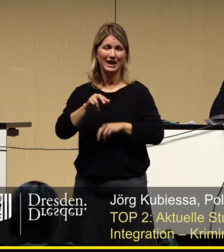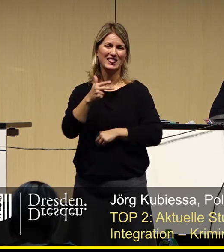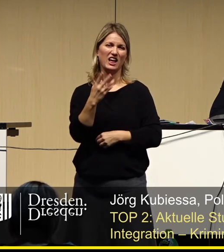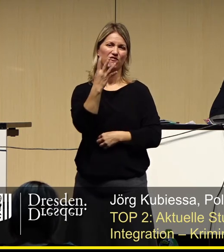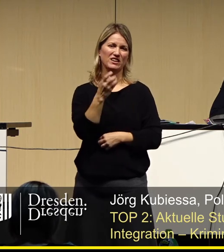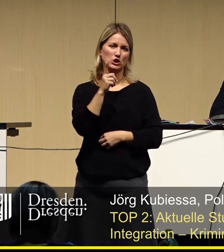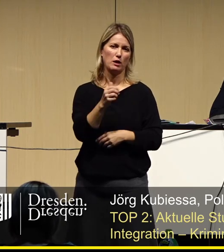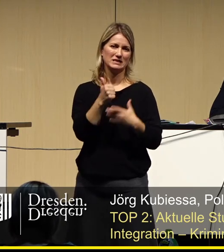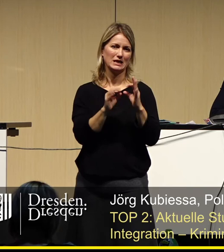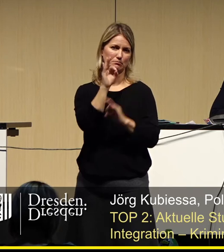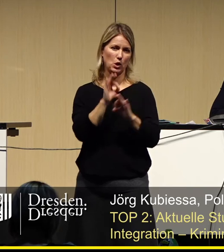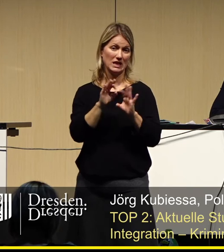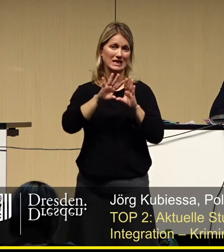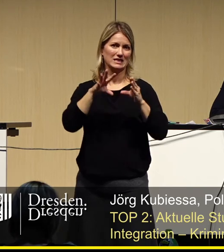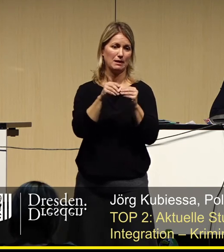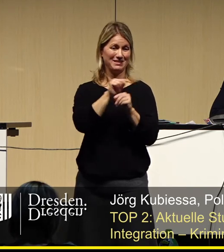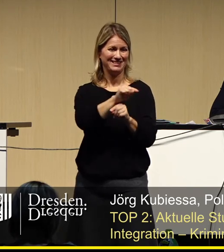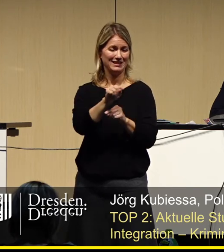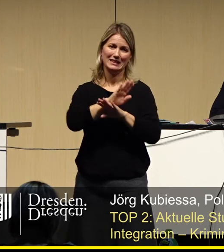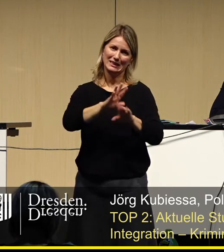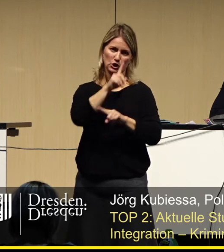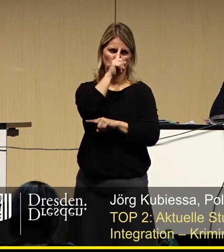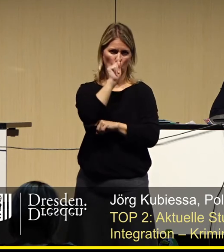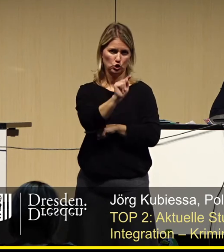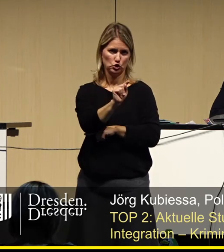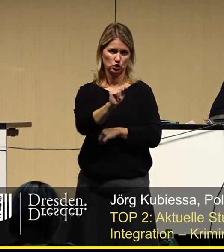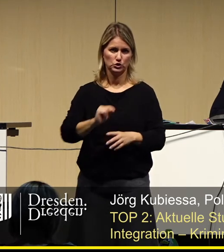43,6% insgesamt, nichtdeutsche Tatverdächtige.